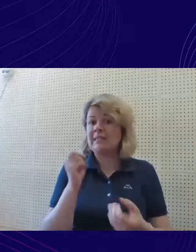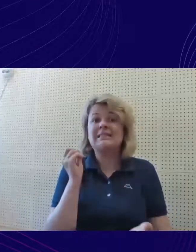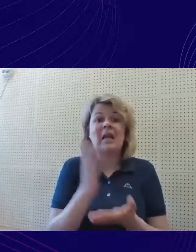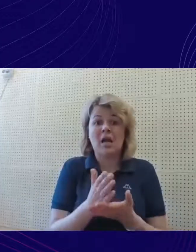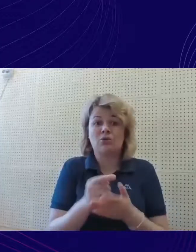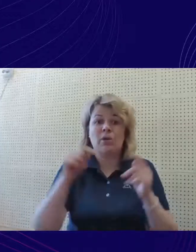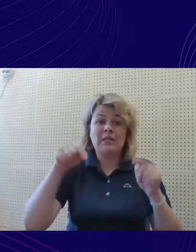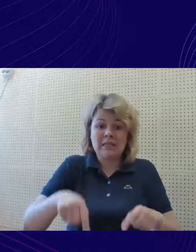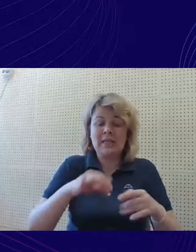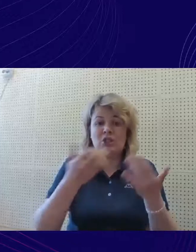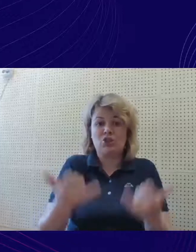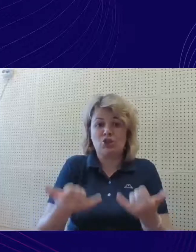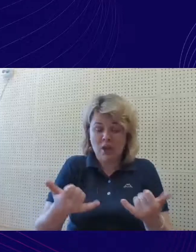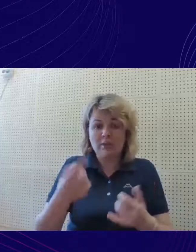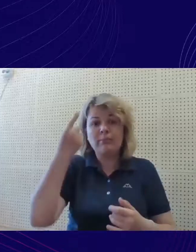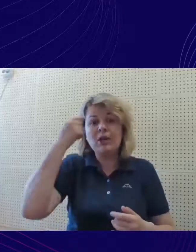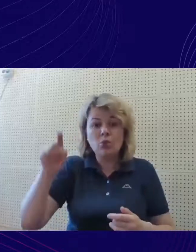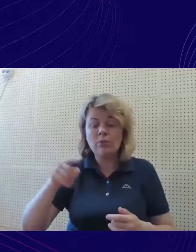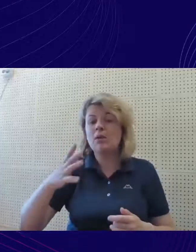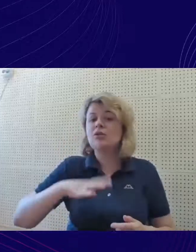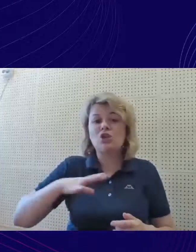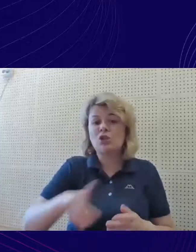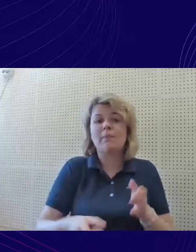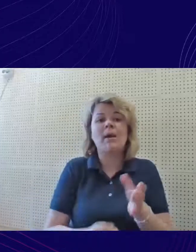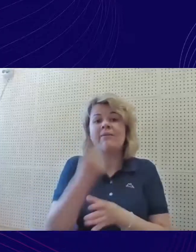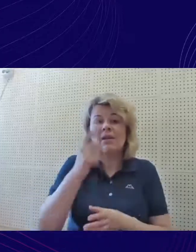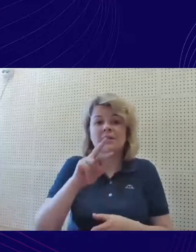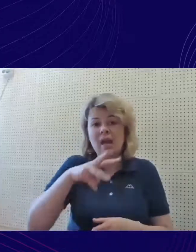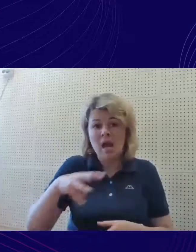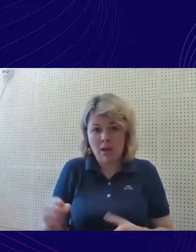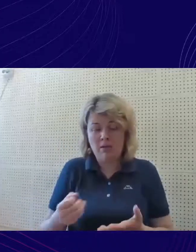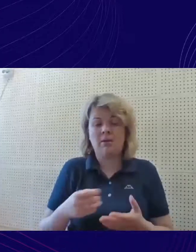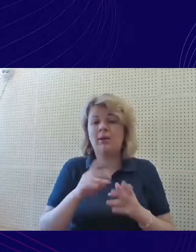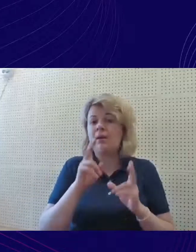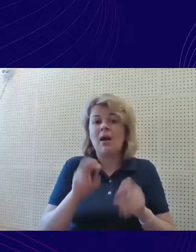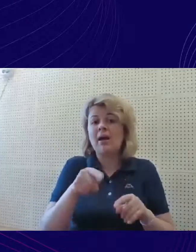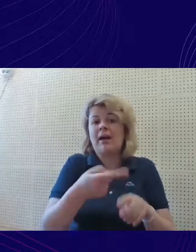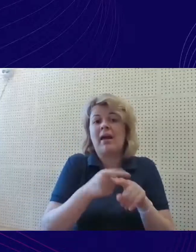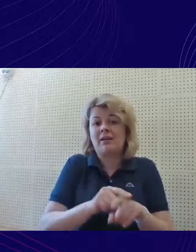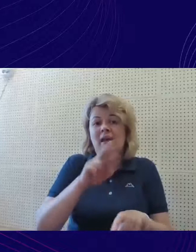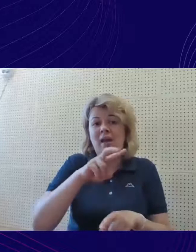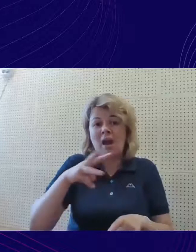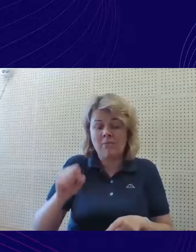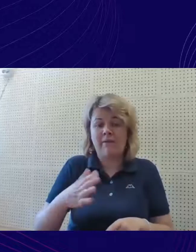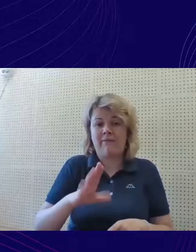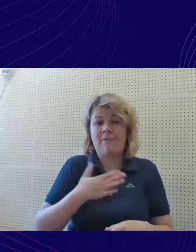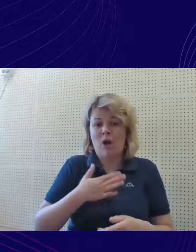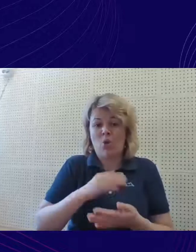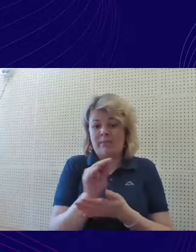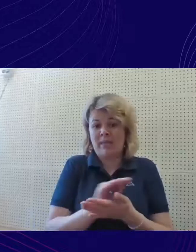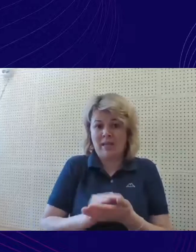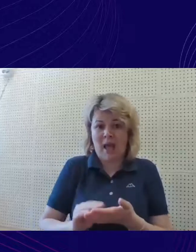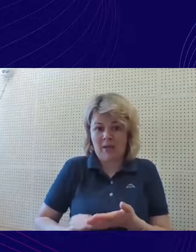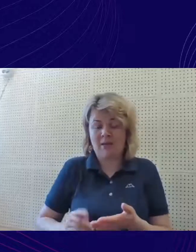зачем эта яма появилась и как эта яма в моем сюжете, в моем сценарии должна